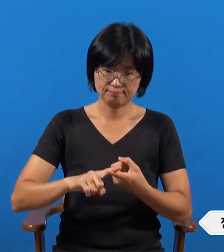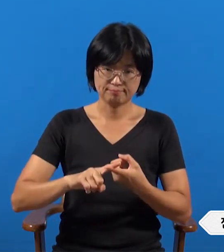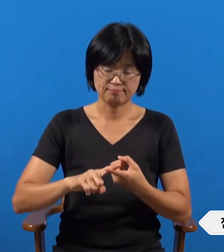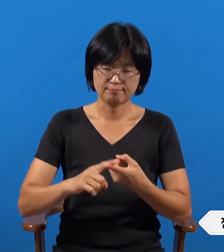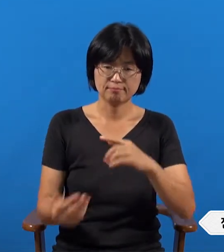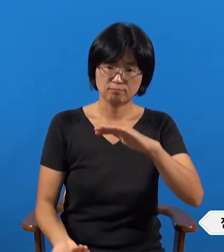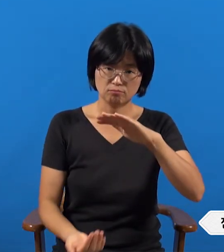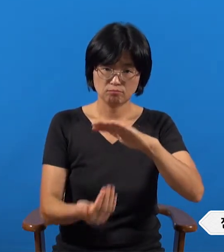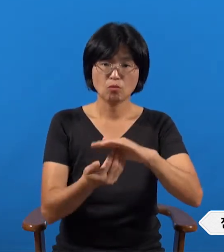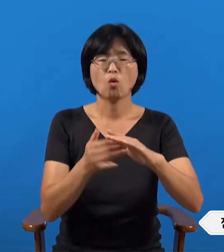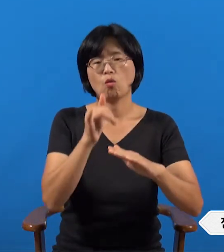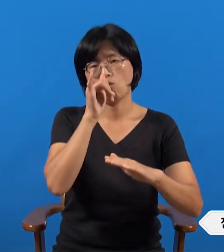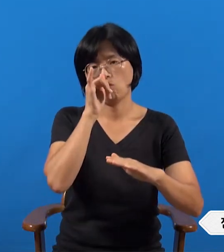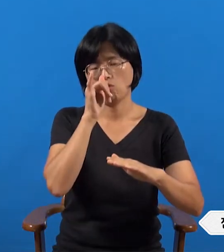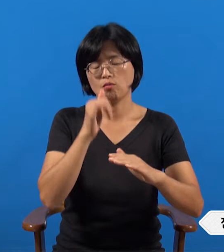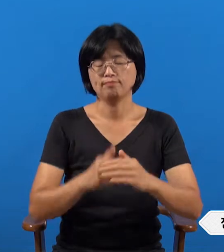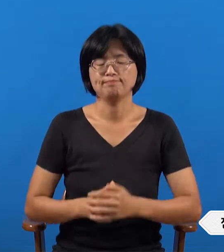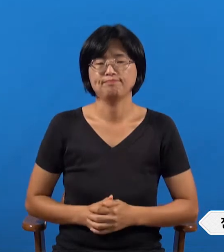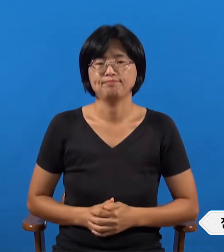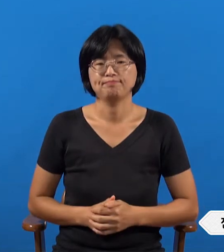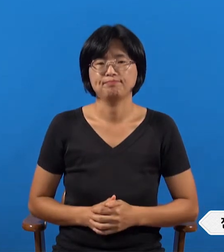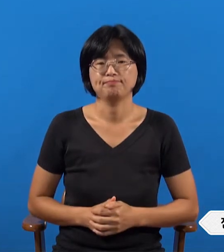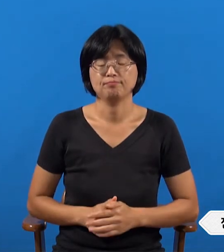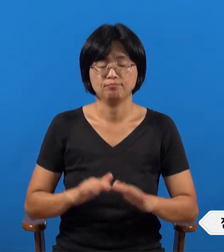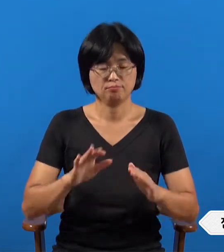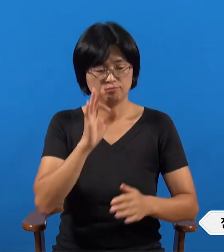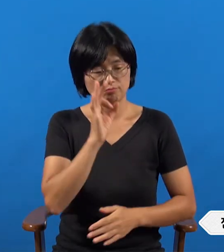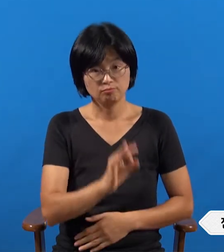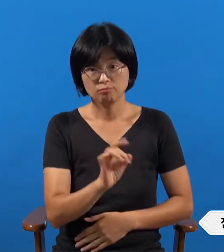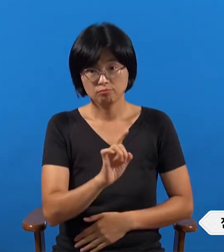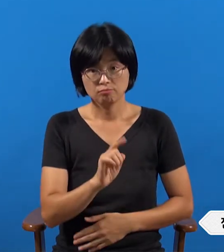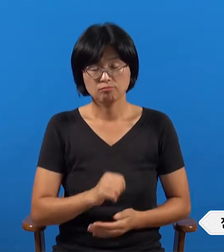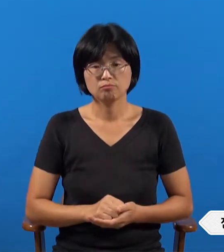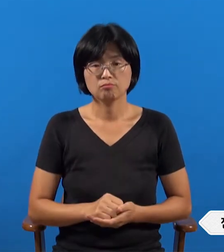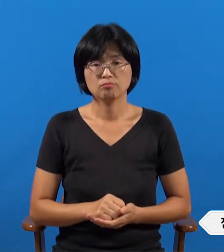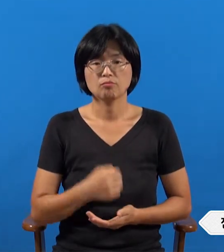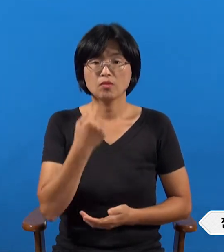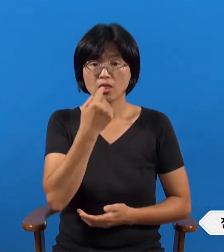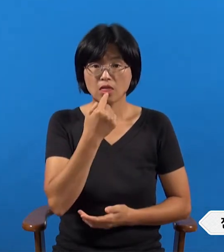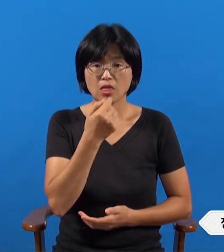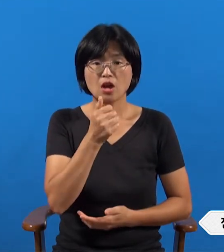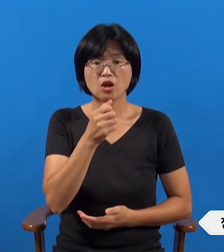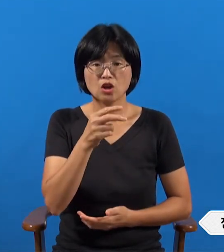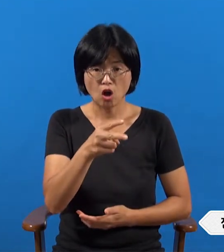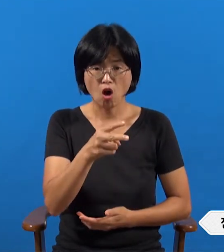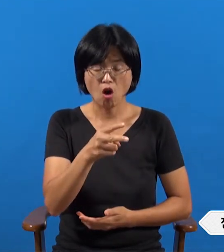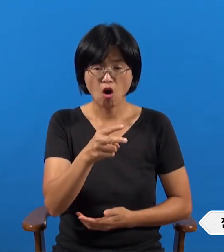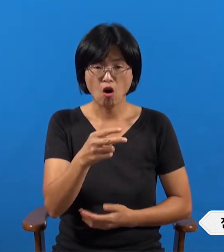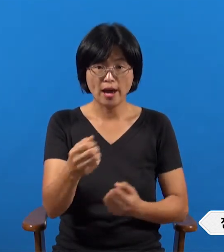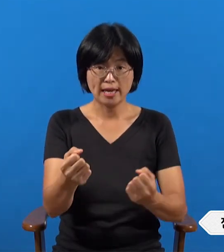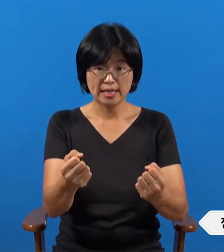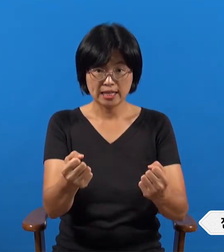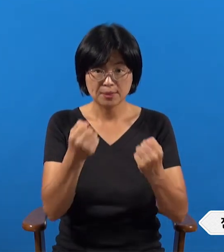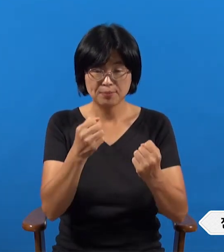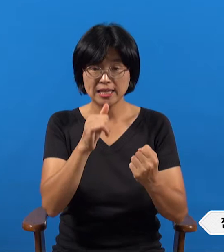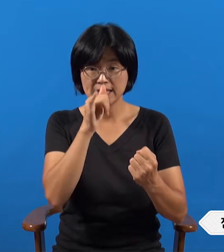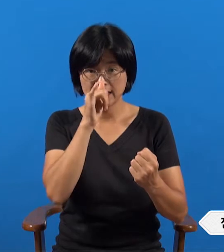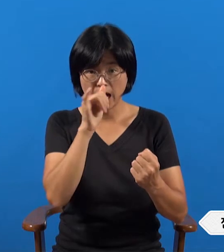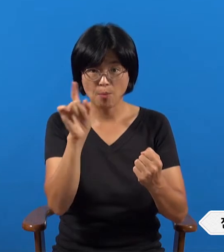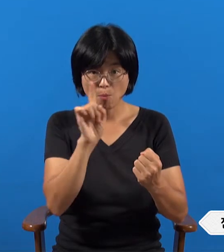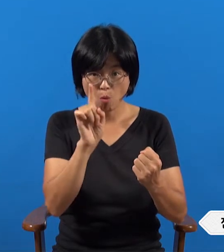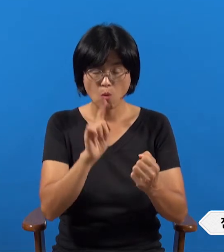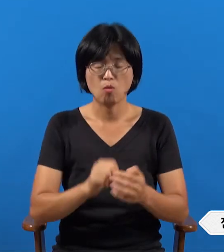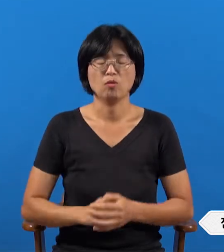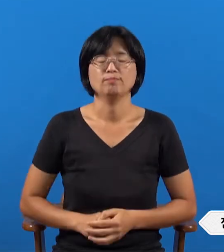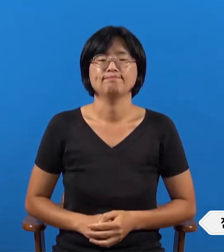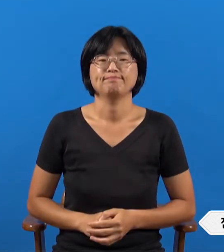말한 대로 이루어질 때가 있습니다. 오늘 말씀을 보니까 혀에 힘이 있다라고